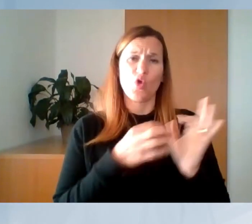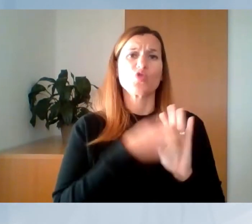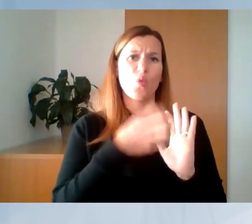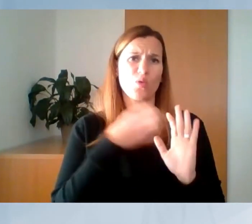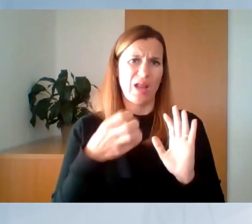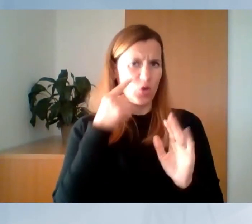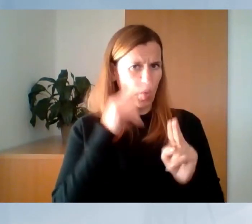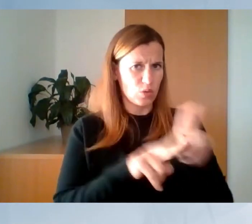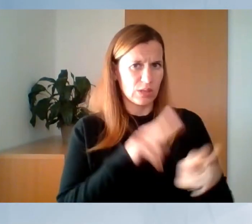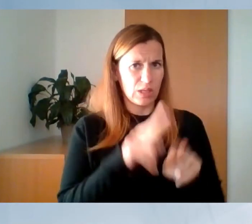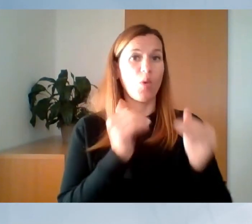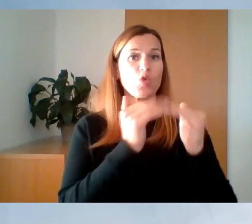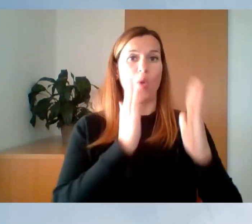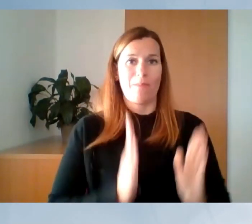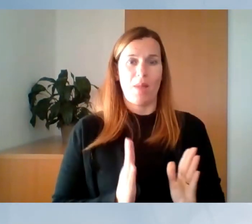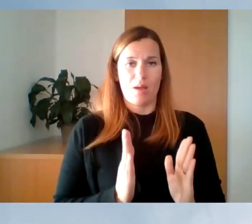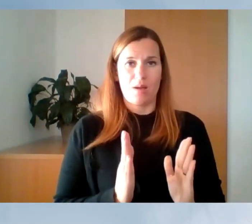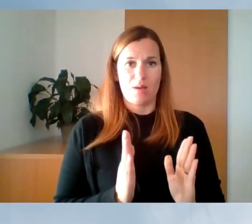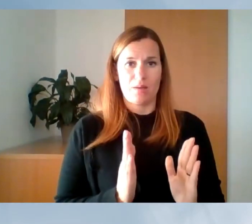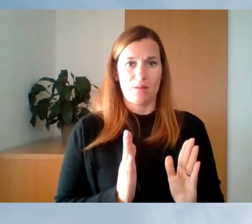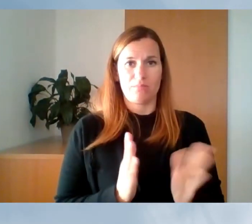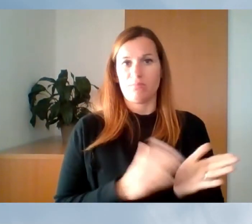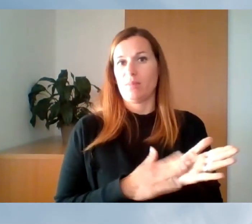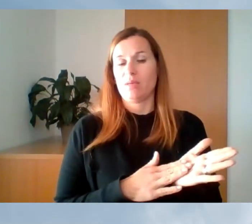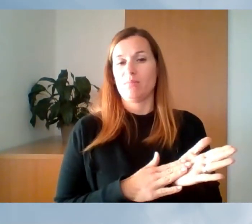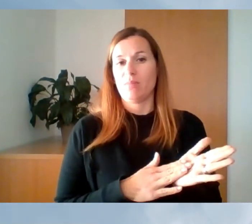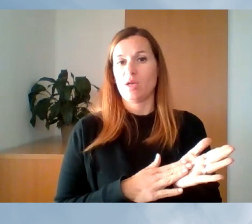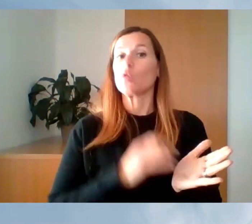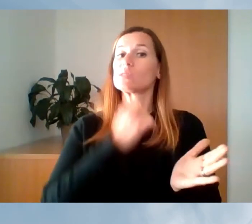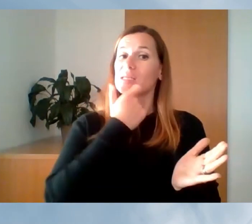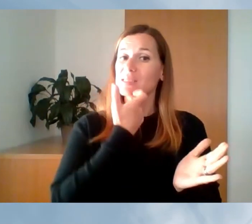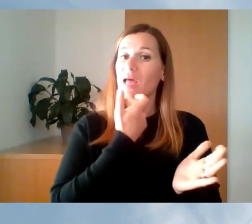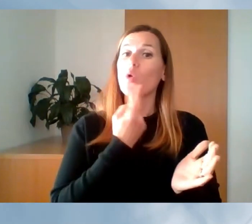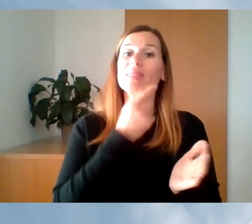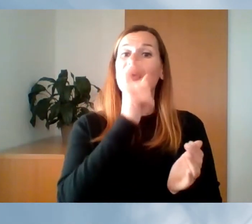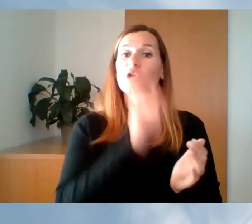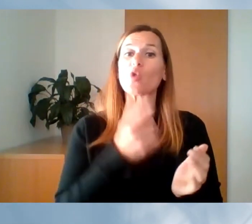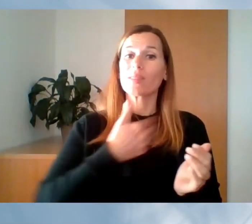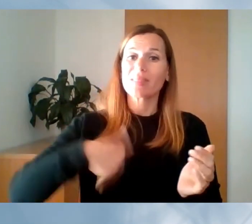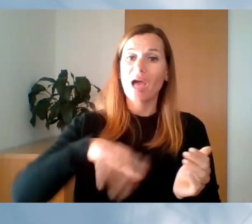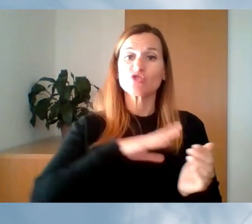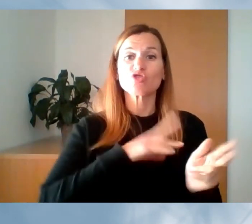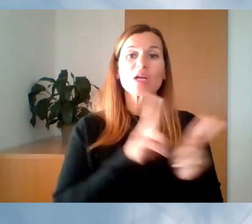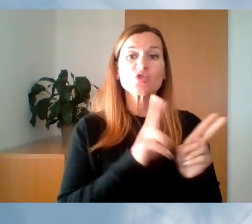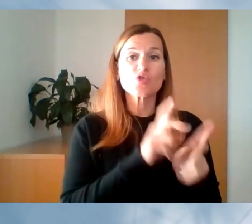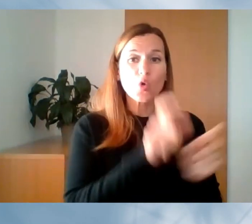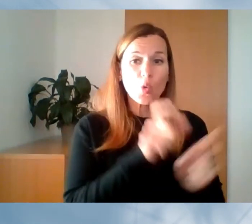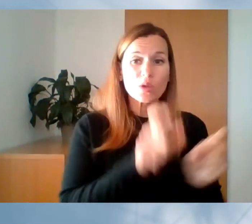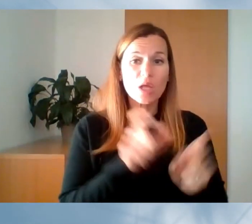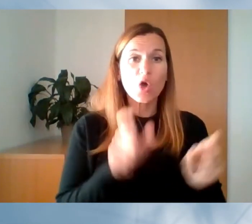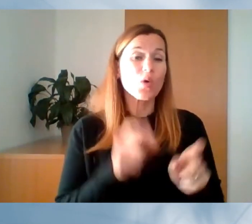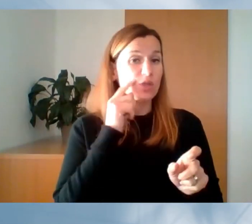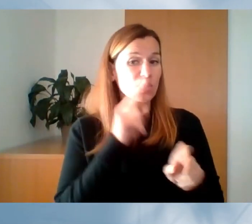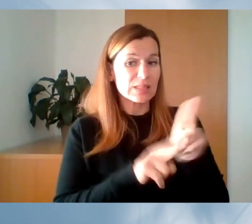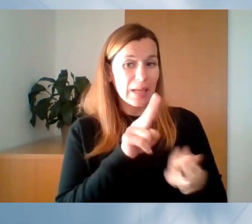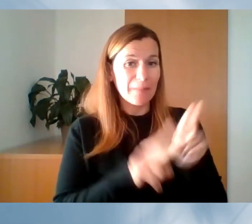z dolgotrajno oskrbo doma. Ko se je staral, se pravi, nekdo od naših sorodnikov in